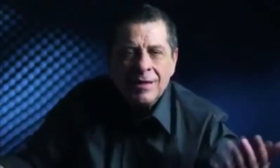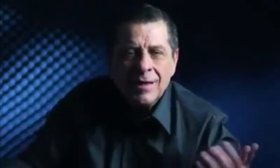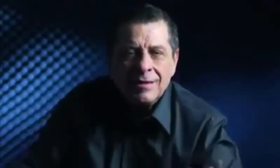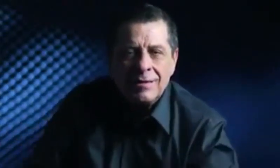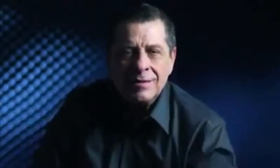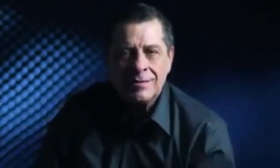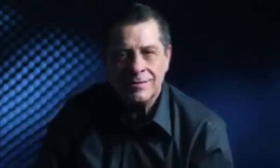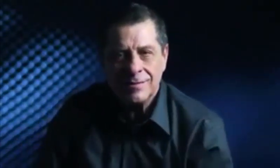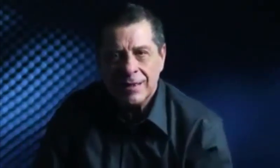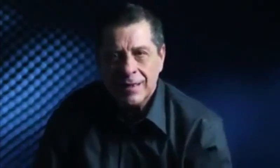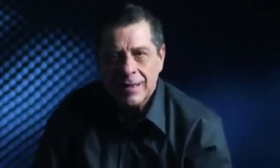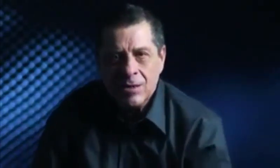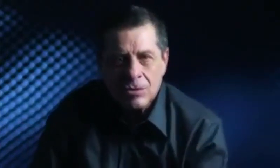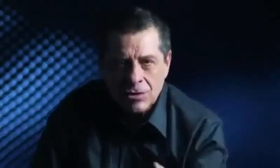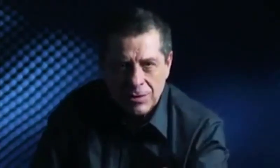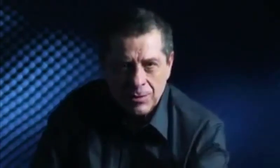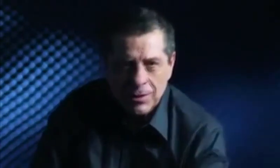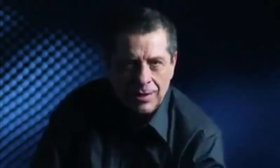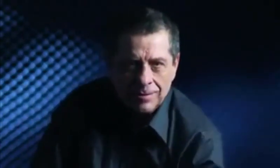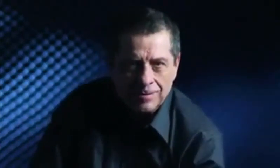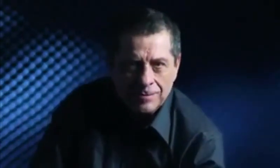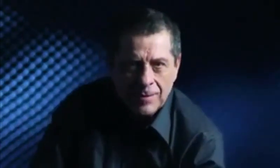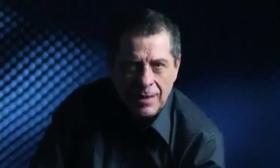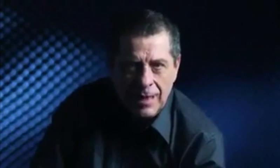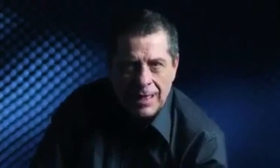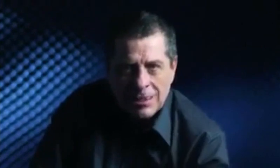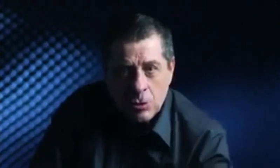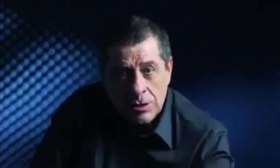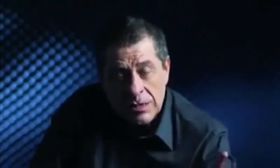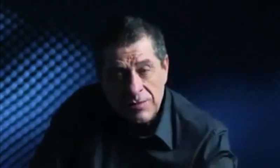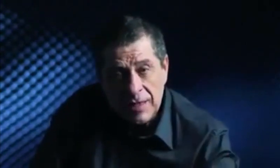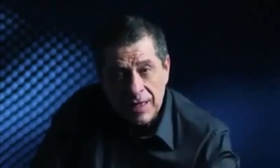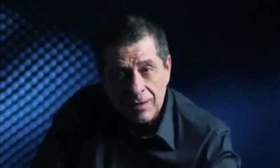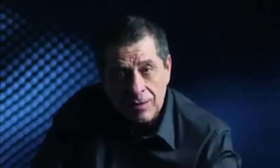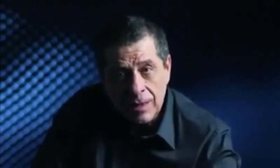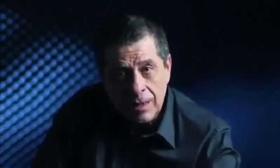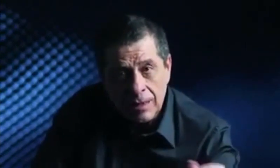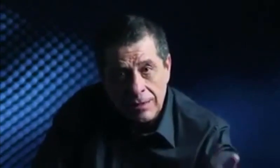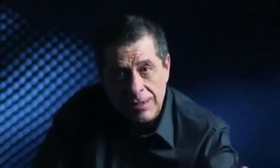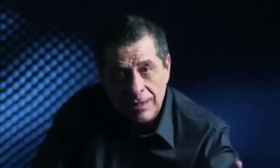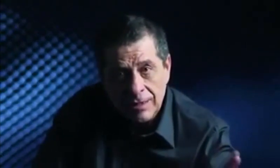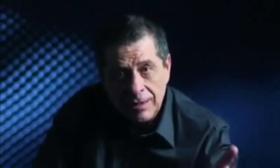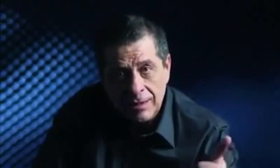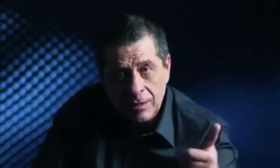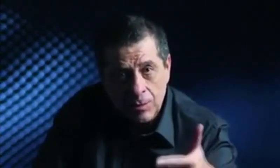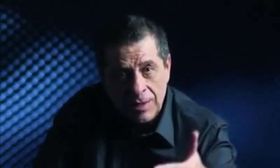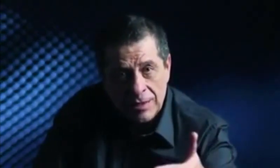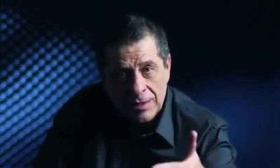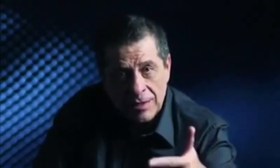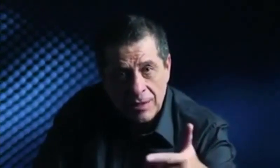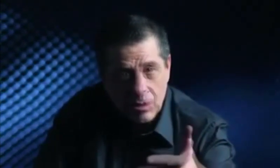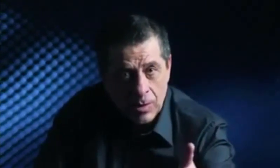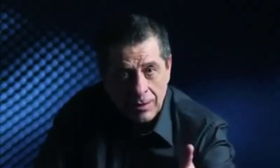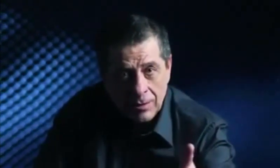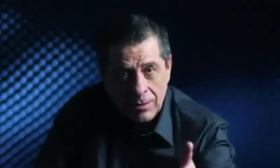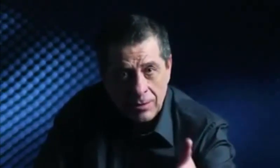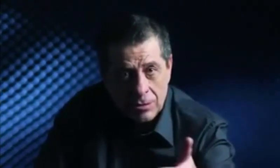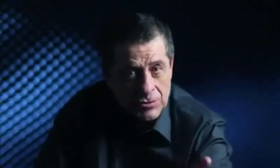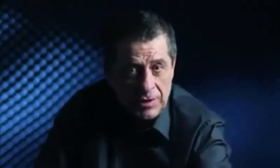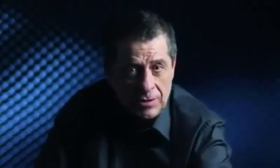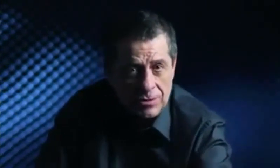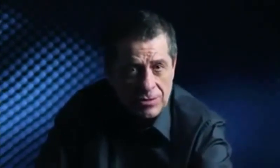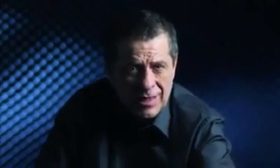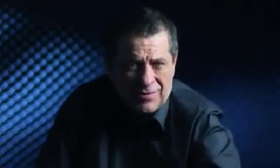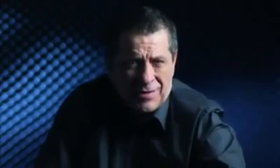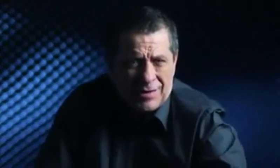Aí fica tarde. O sol se põe. Nas costas ficaram dia, o mês, o ano,